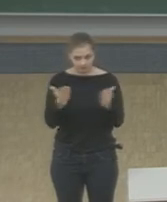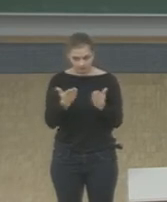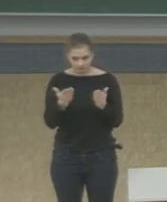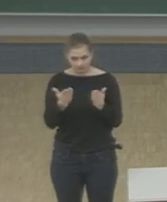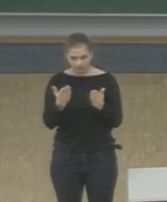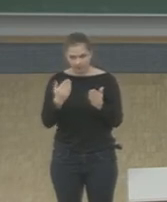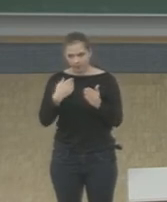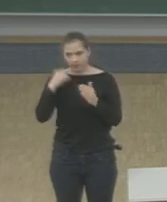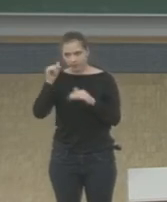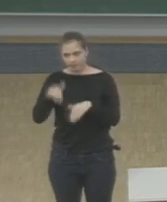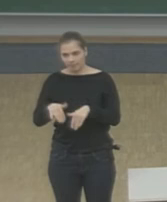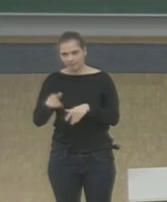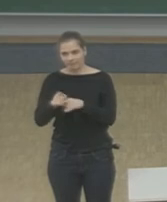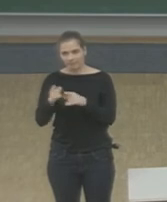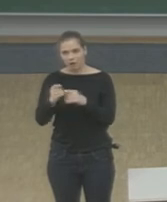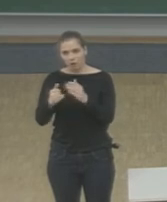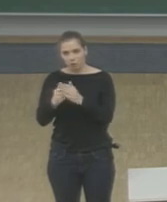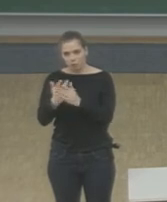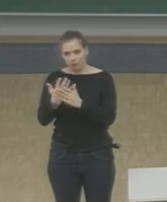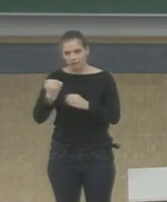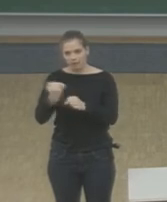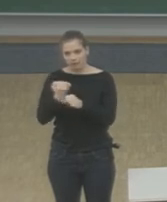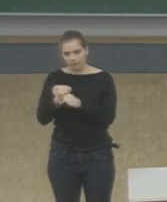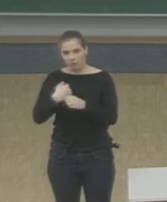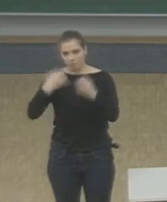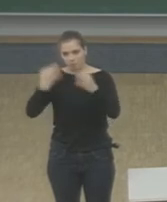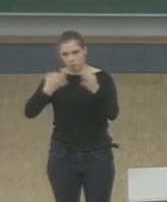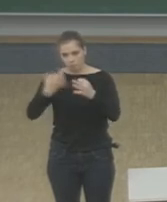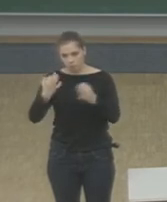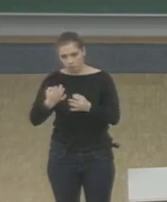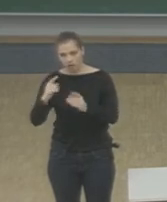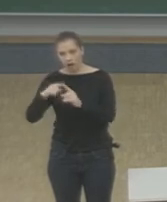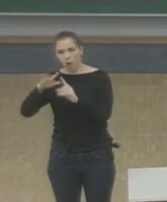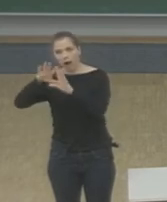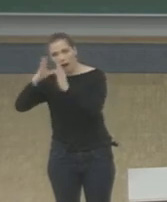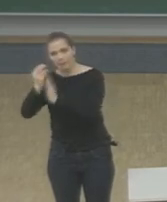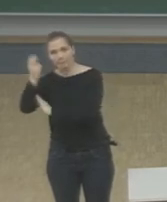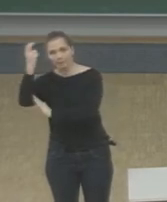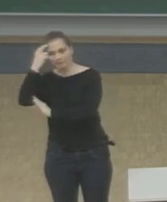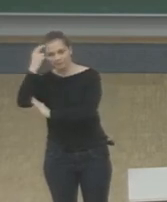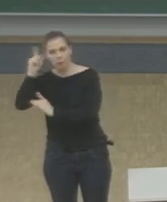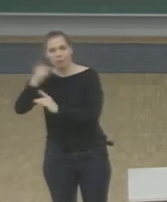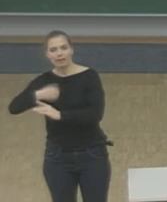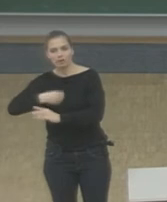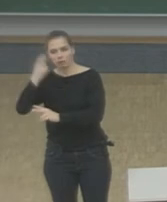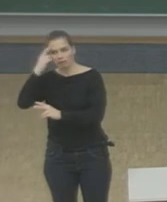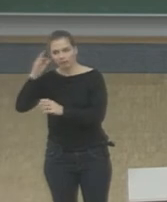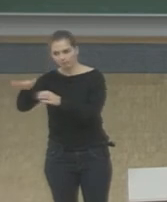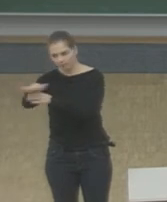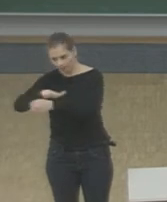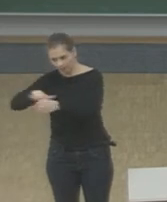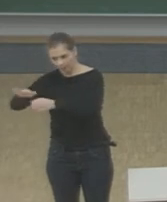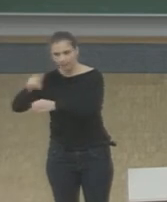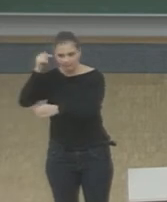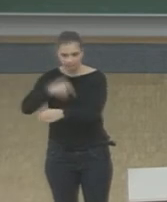der Notwendigkeit quantitativen Arbeitens im Kontext allgemeinen wissenschaftlichen oder naturwissenschaftlichen